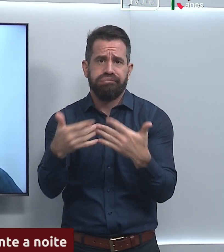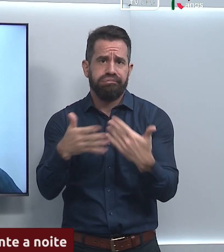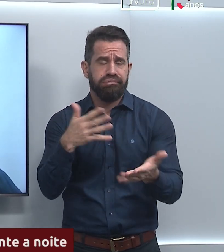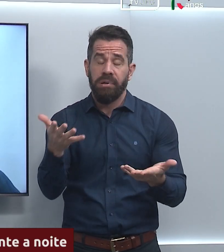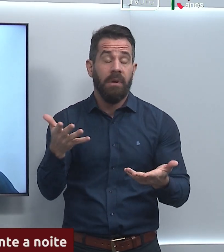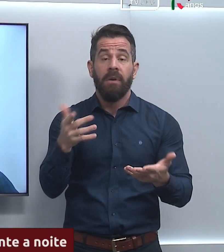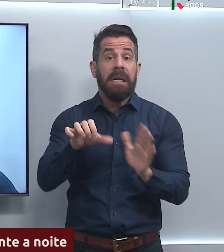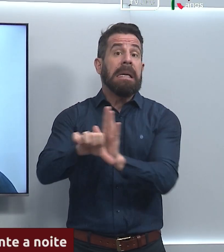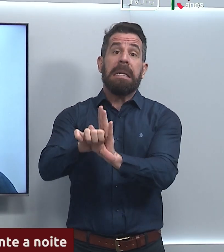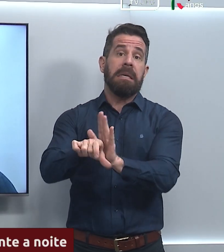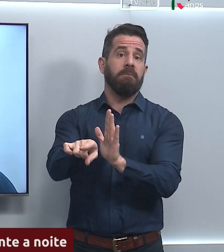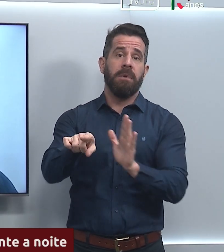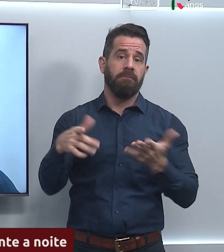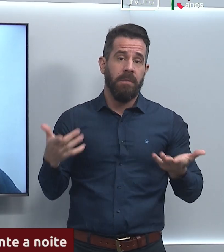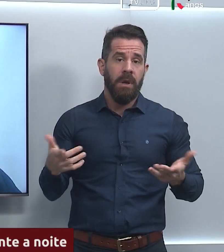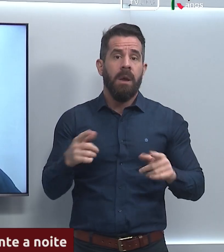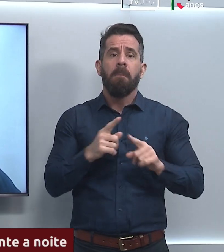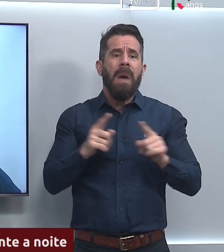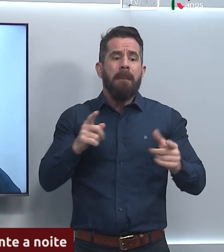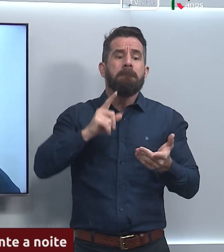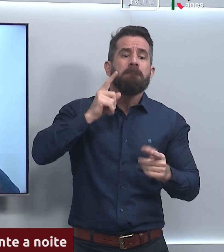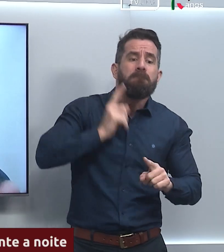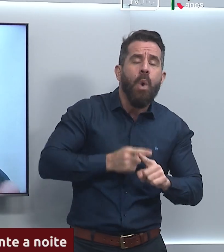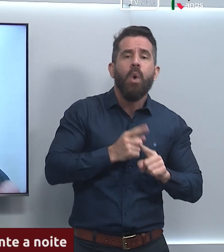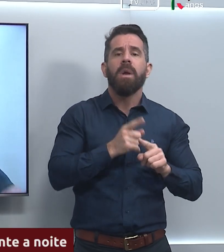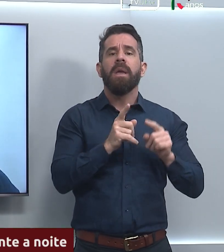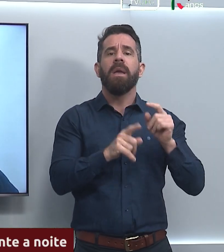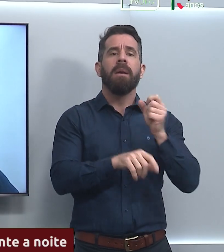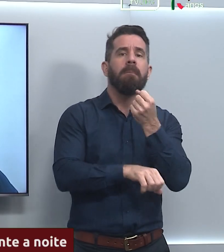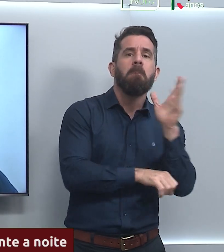que é efetivo no parque, né?